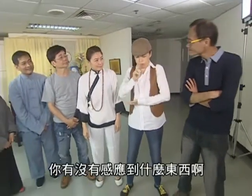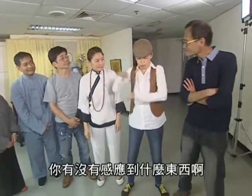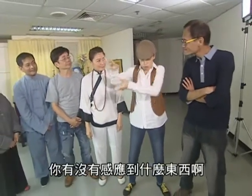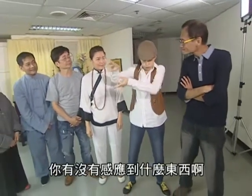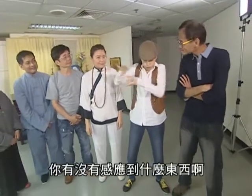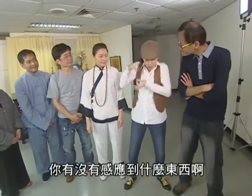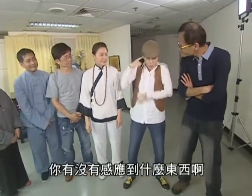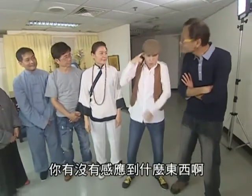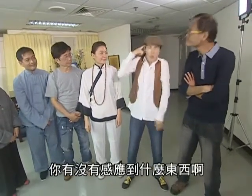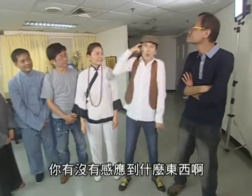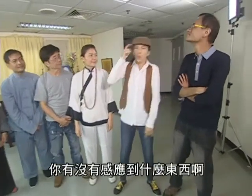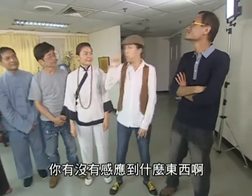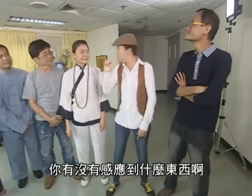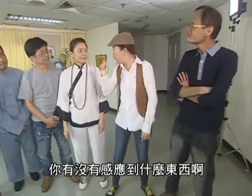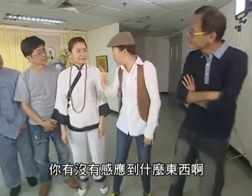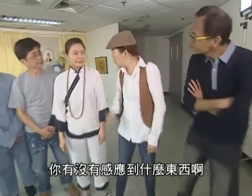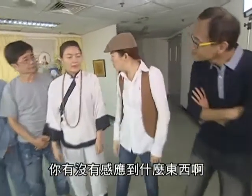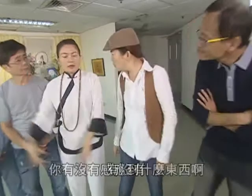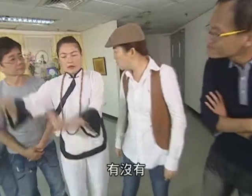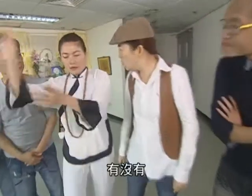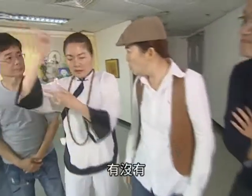到什么东西啊？